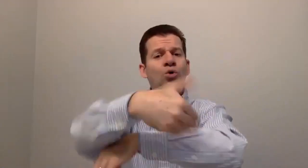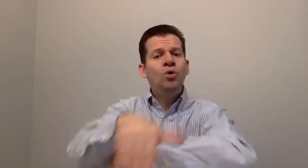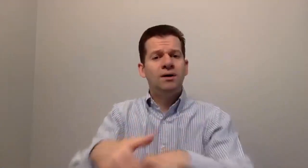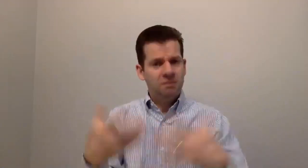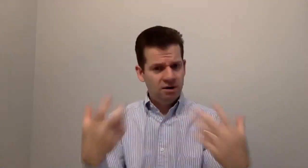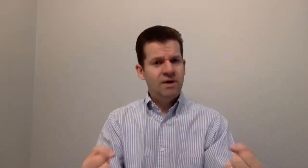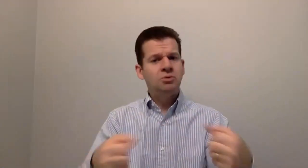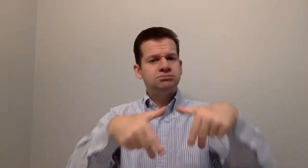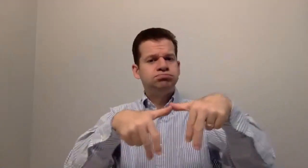rua. Vamos?